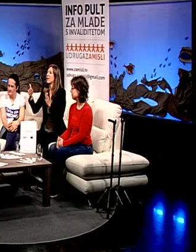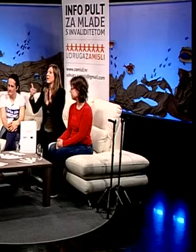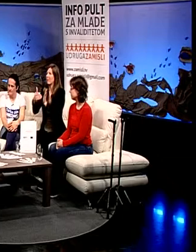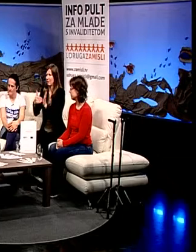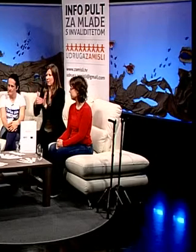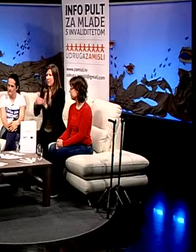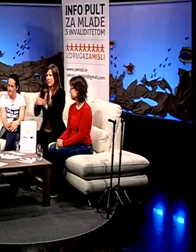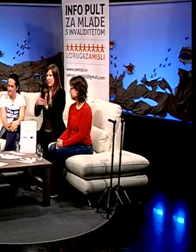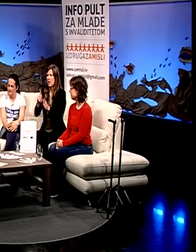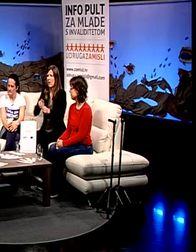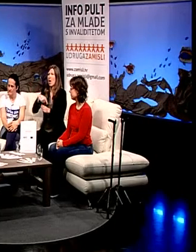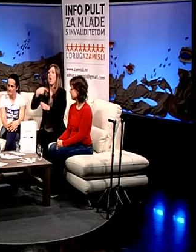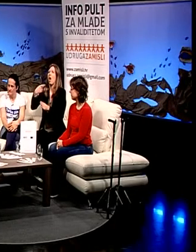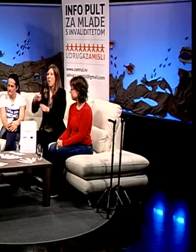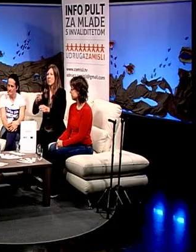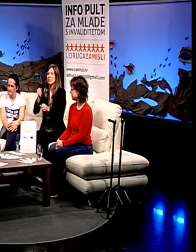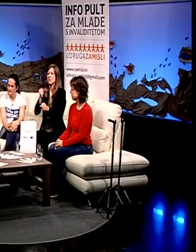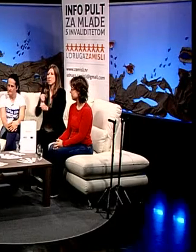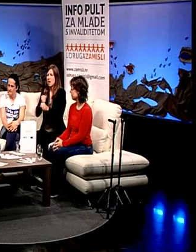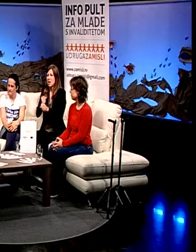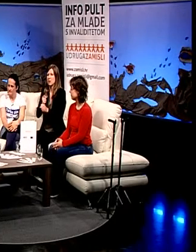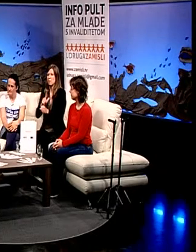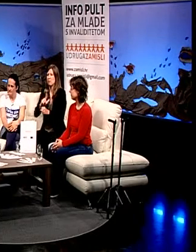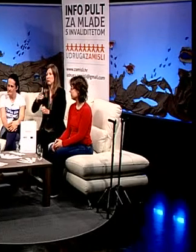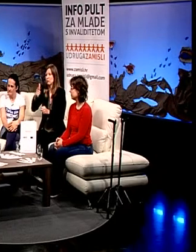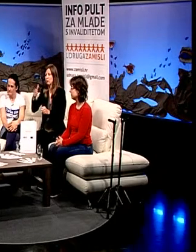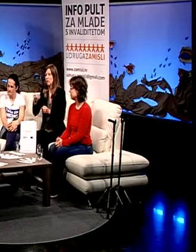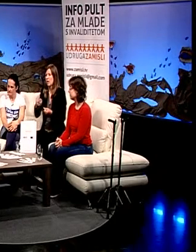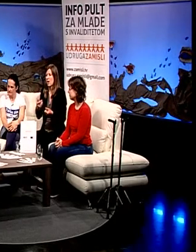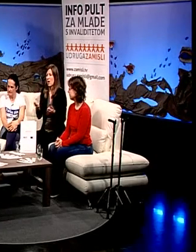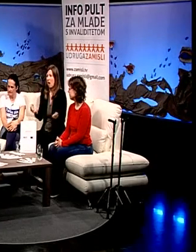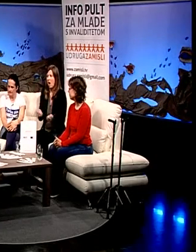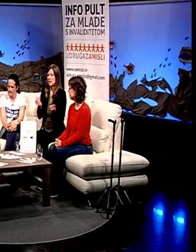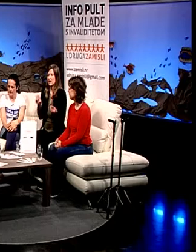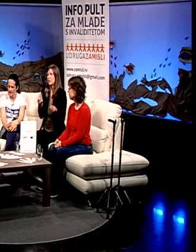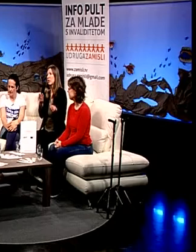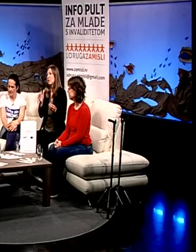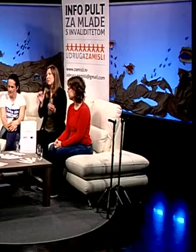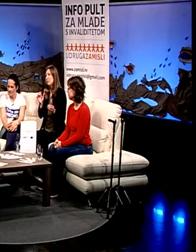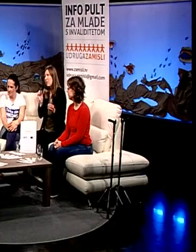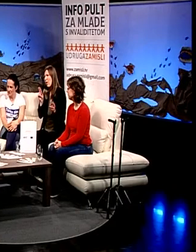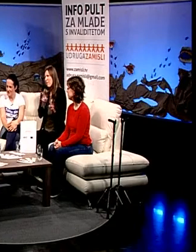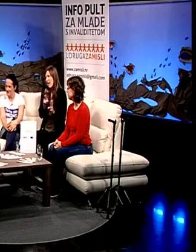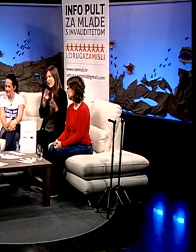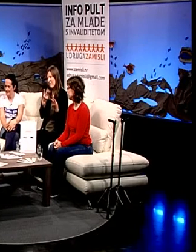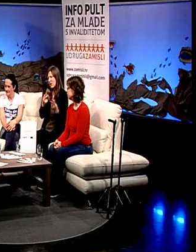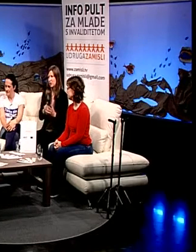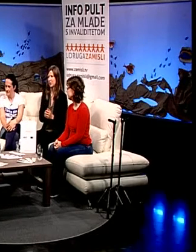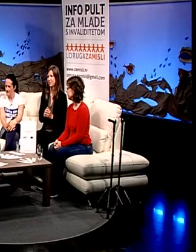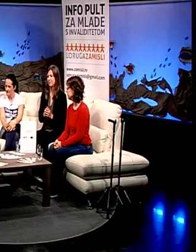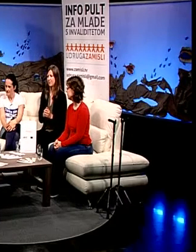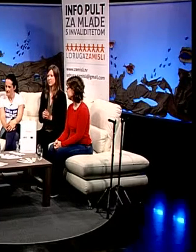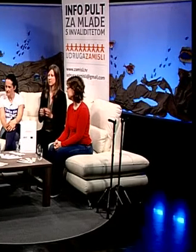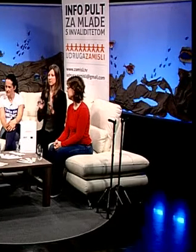iću nekakve druge aktivnosti koje su od manjeg značaja. Pa evo da pređemo i na neke